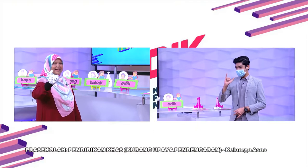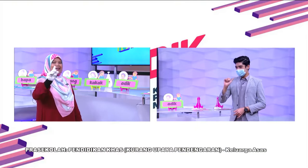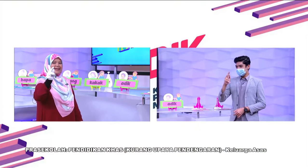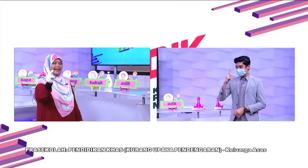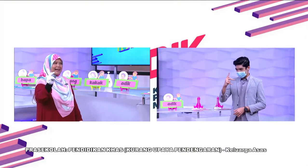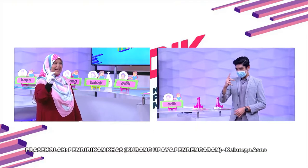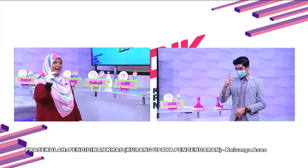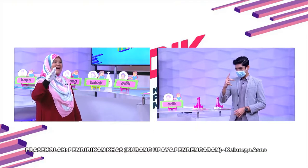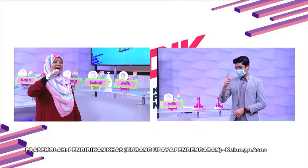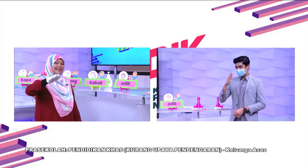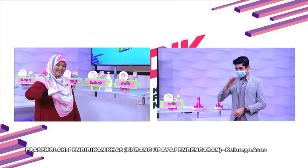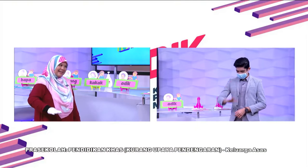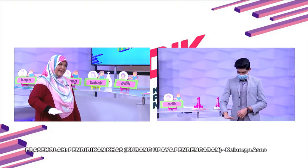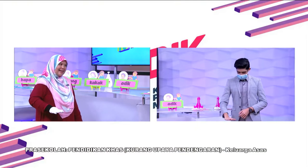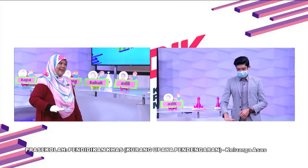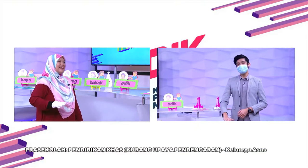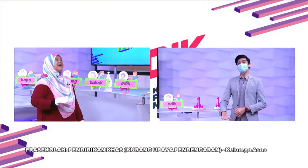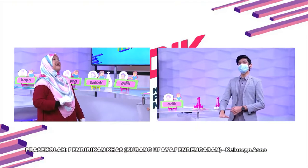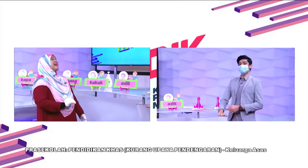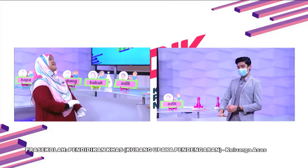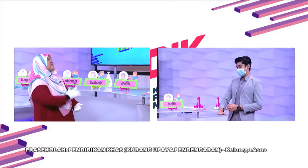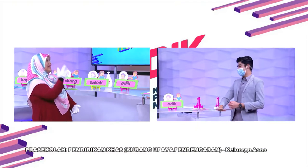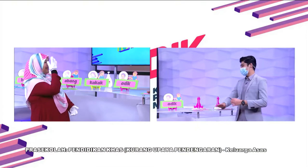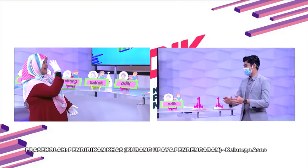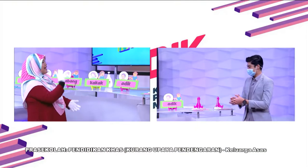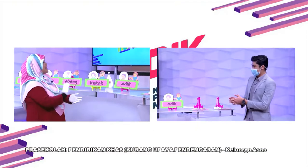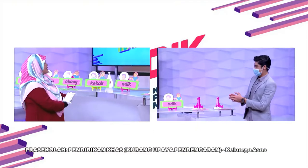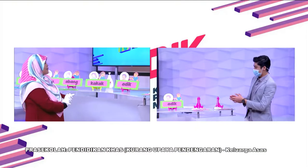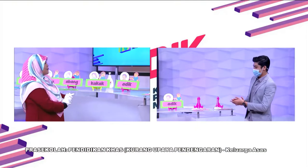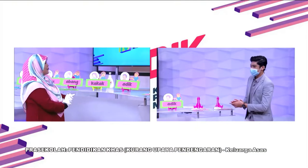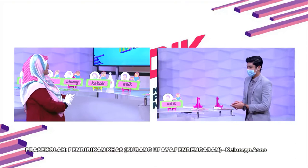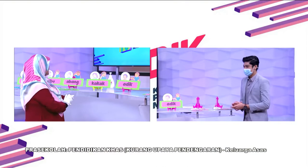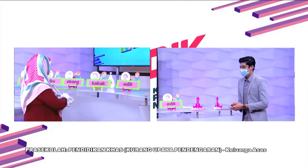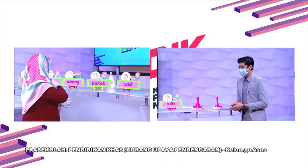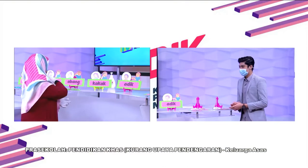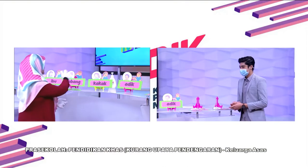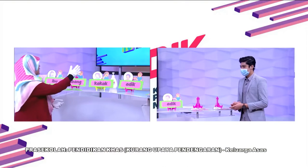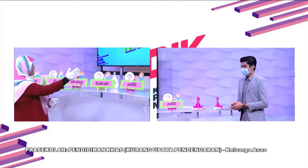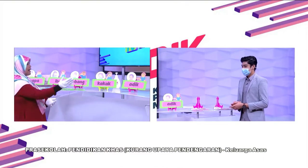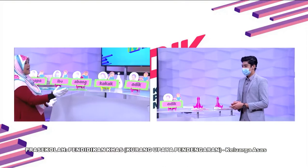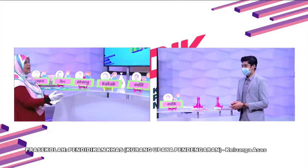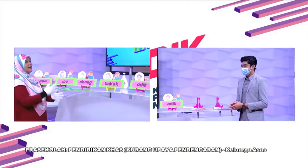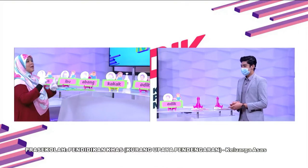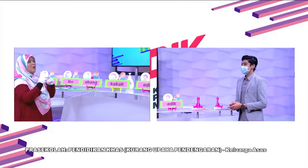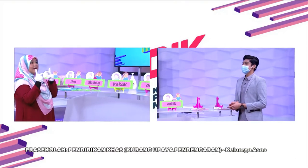i-key adik ah si Fadli Ini semua adalah keluarga